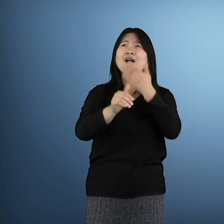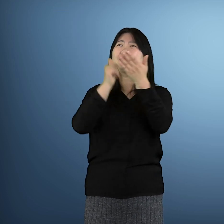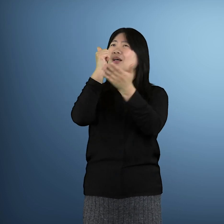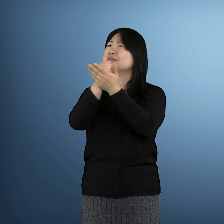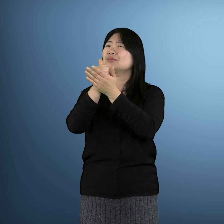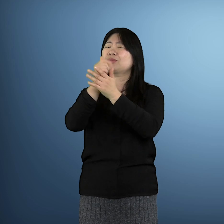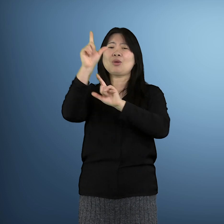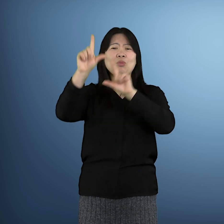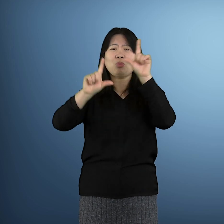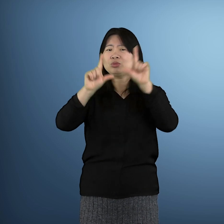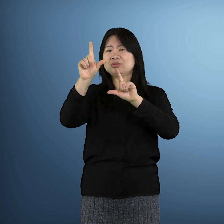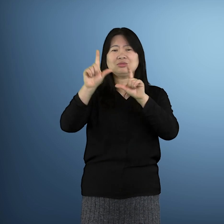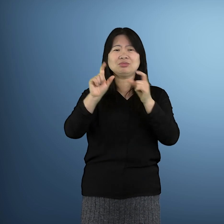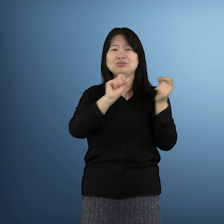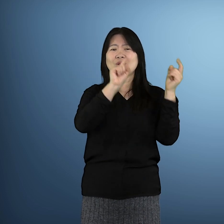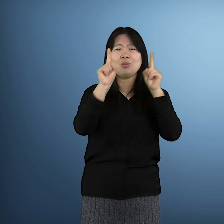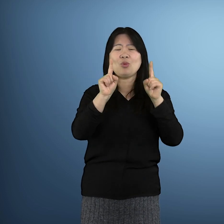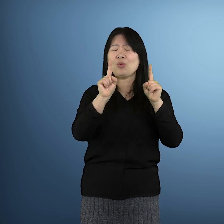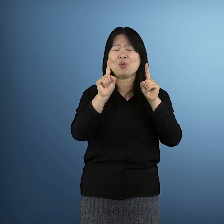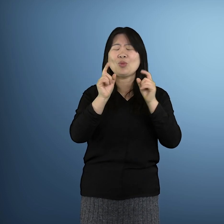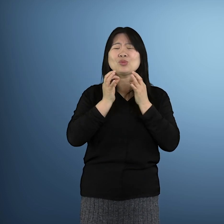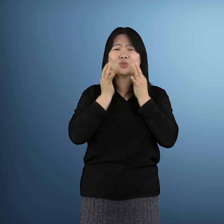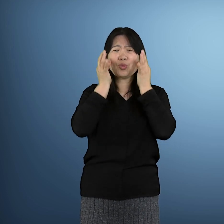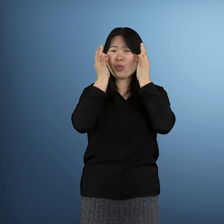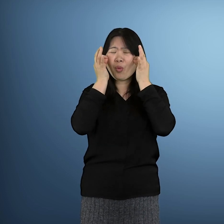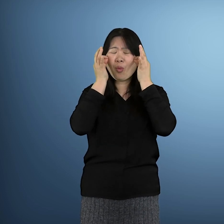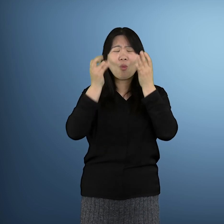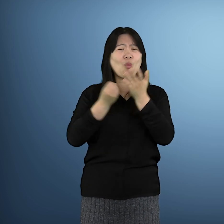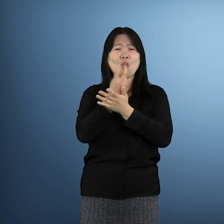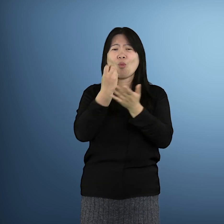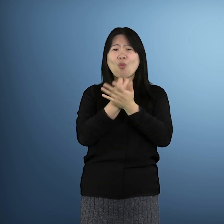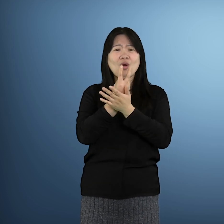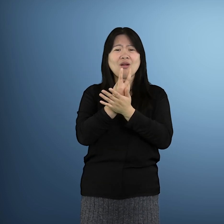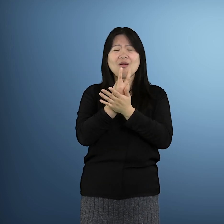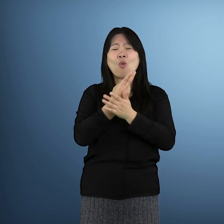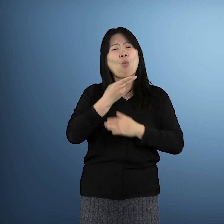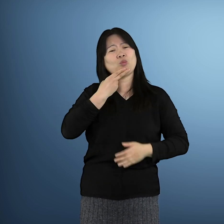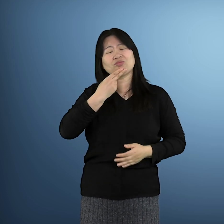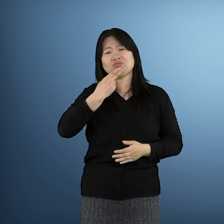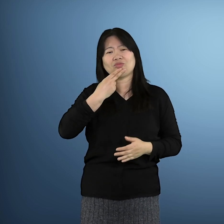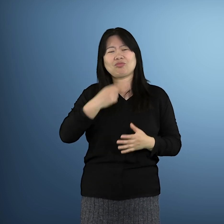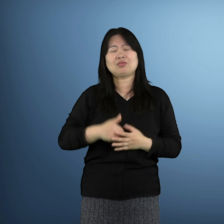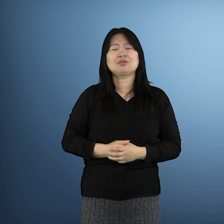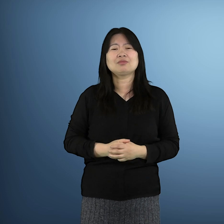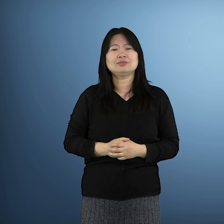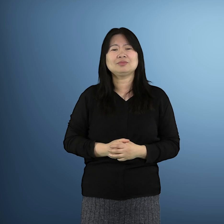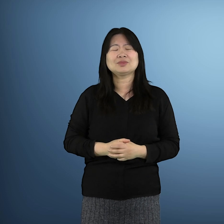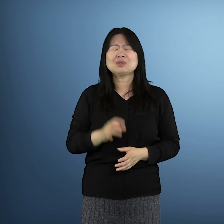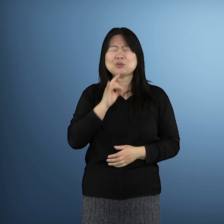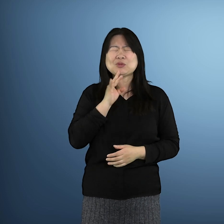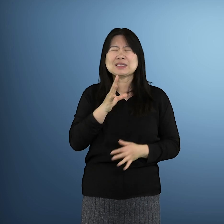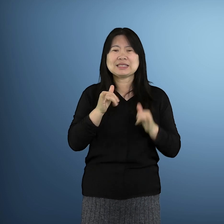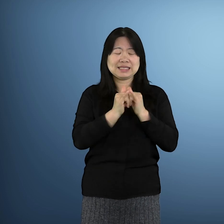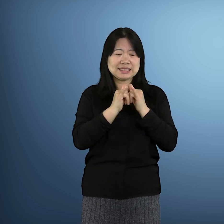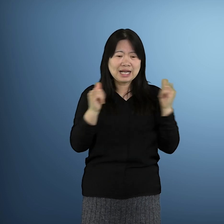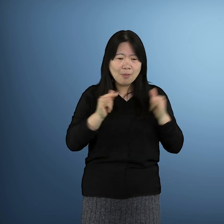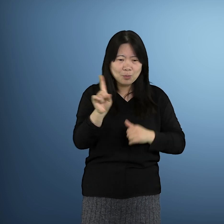하나님의 형상의 회복에 대한 몸부림과 갈등은 없어요. 오로지